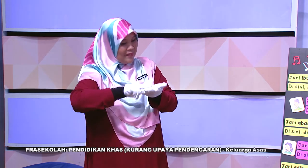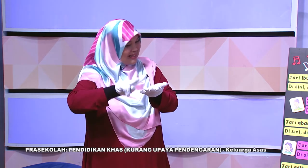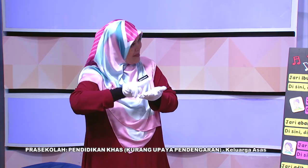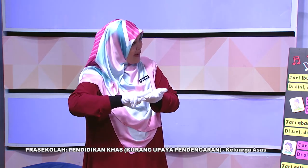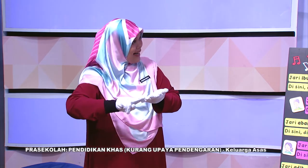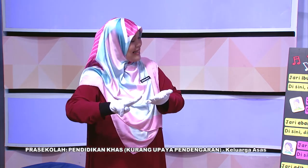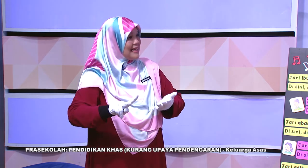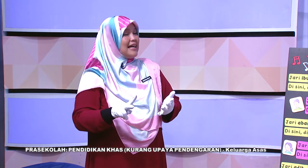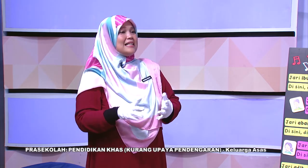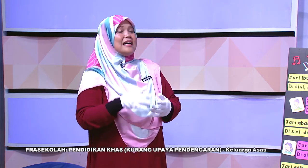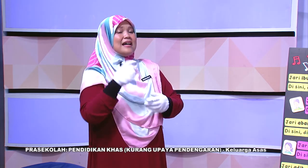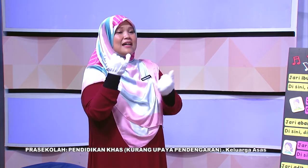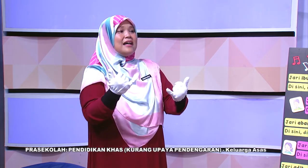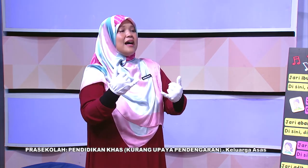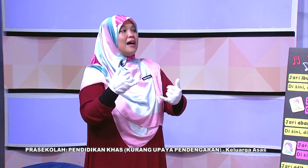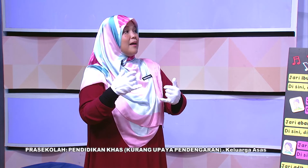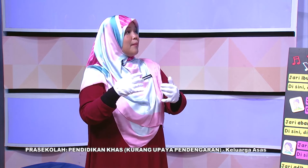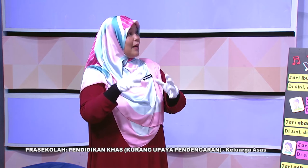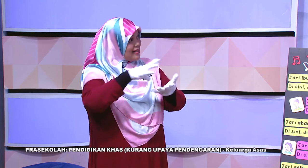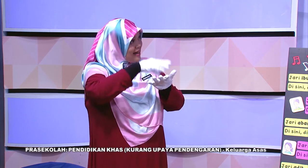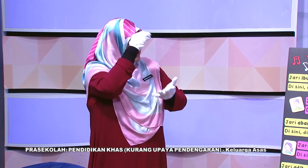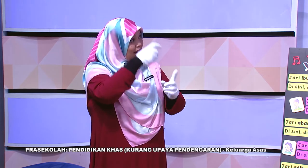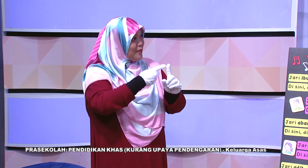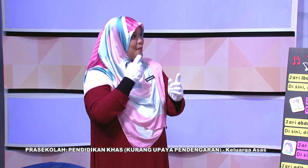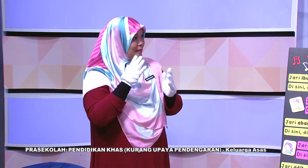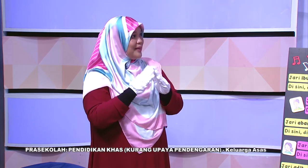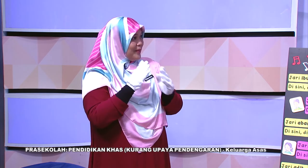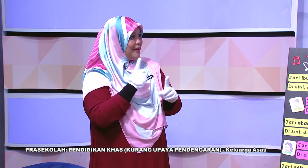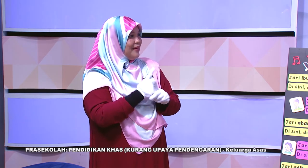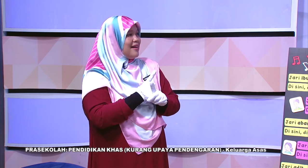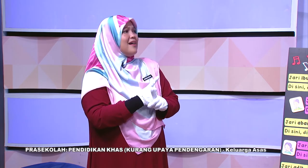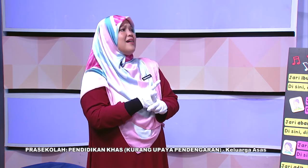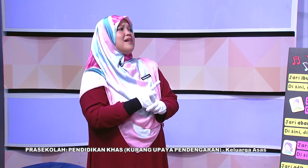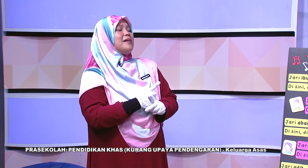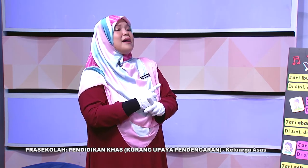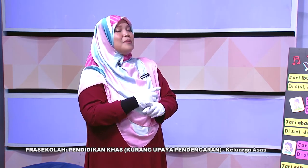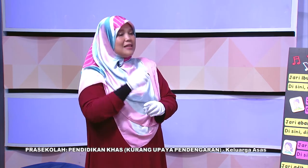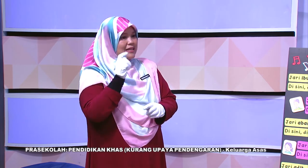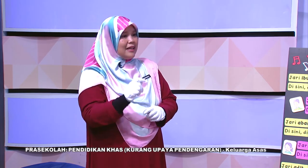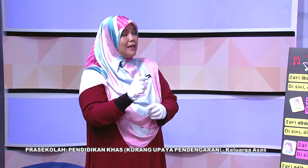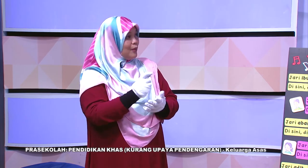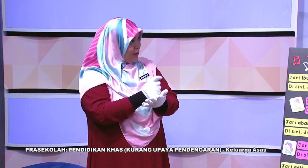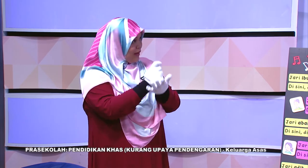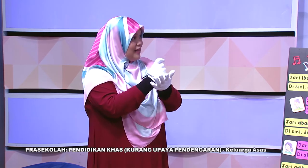kemas-kemas sekarang belajar dari rumah betul-betul gua mesti Tolonglah